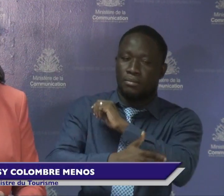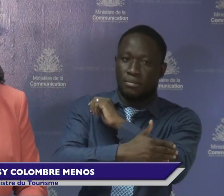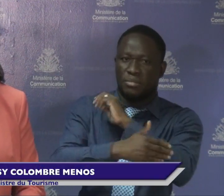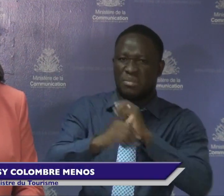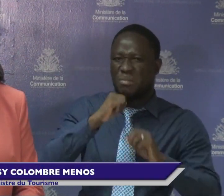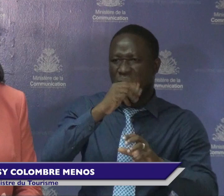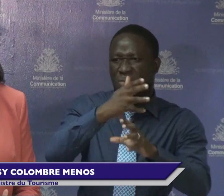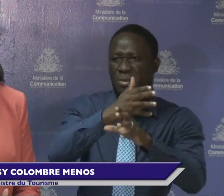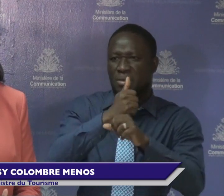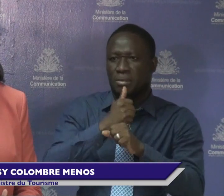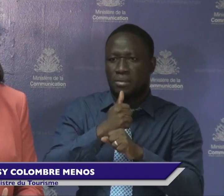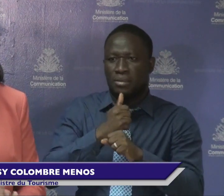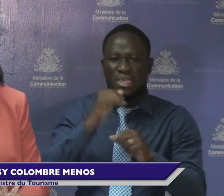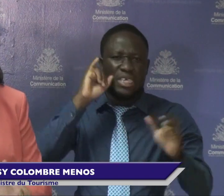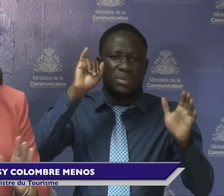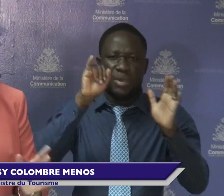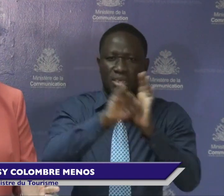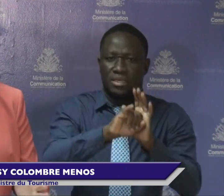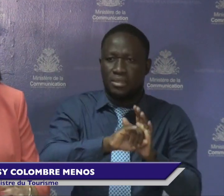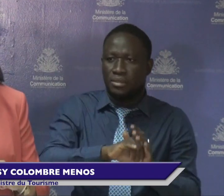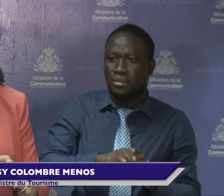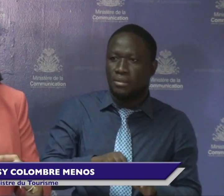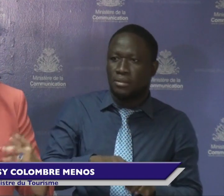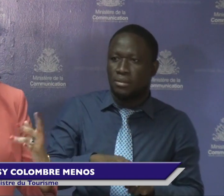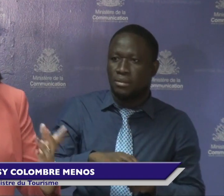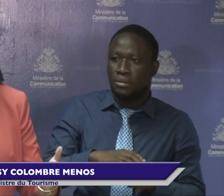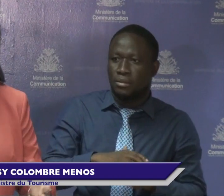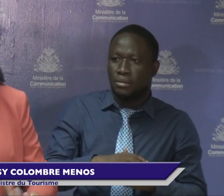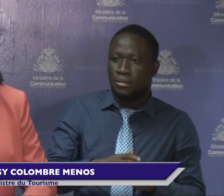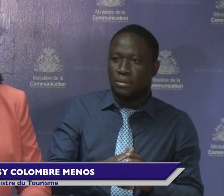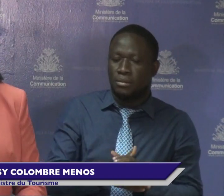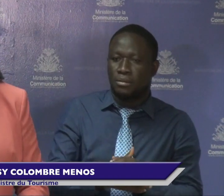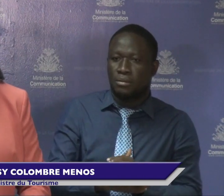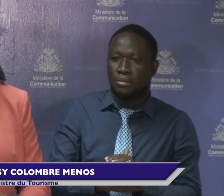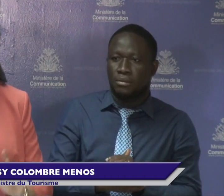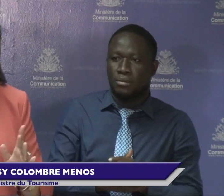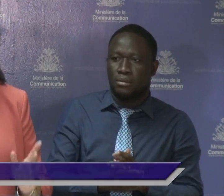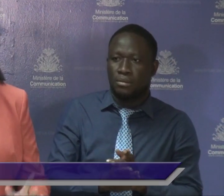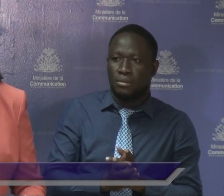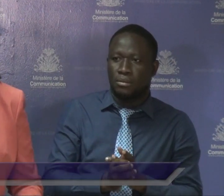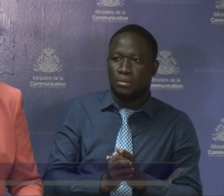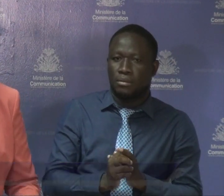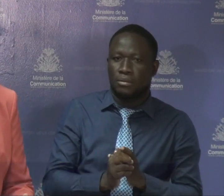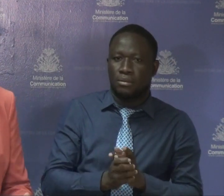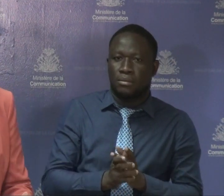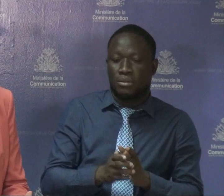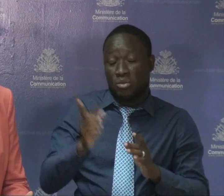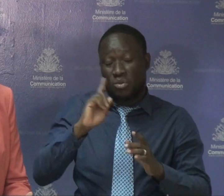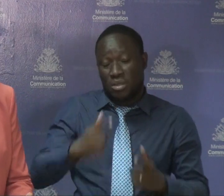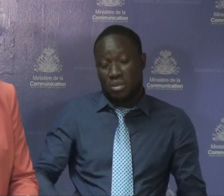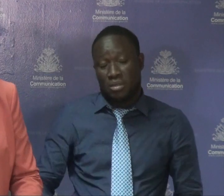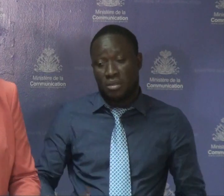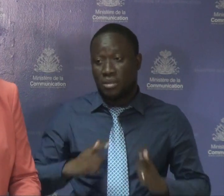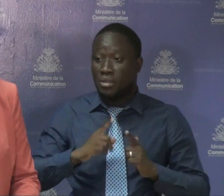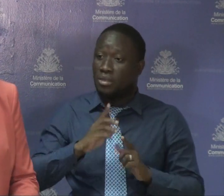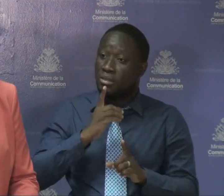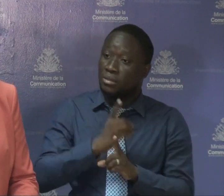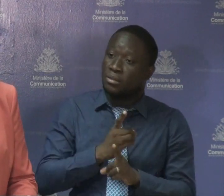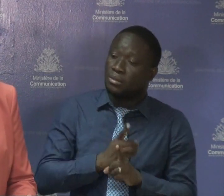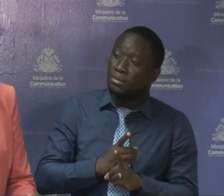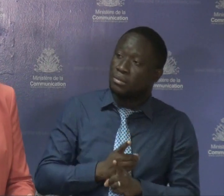dit pas prendre photo Kaeli, pas prendre photo charrette li, pas prendre photo côté lié côté la vive, c'est bien